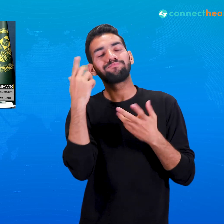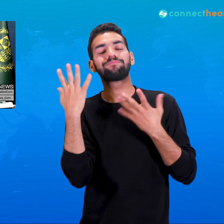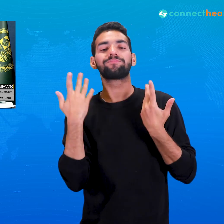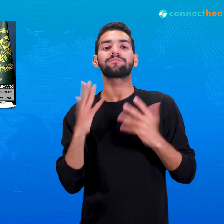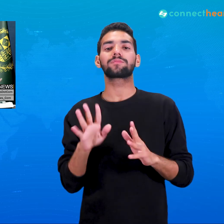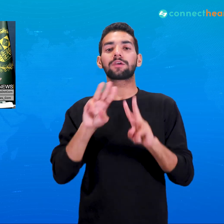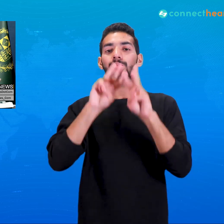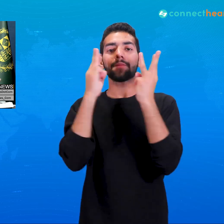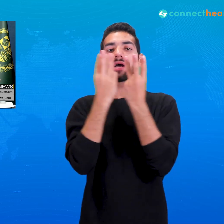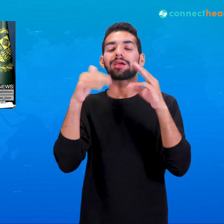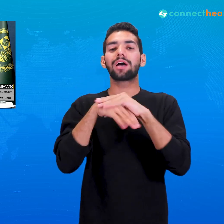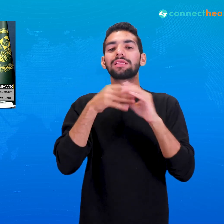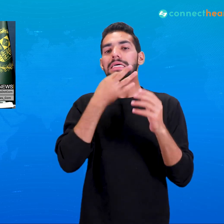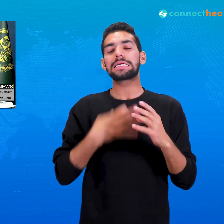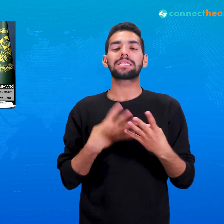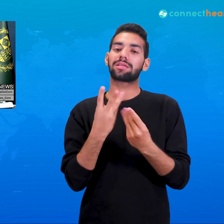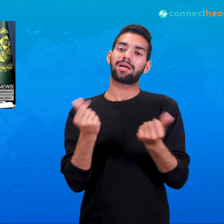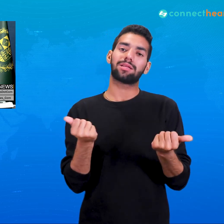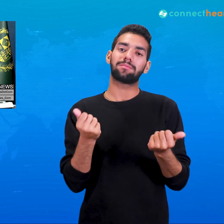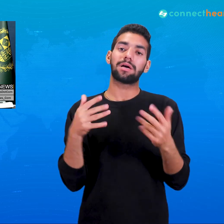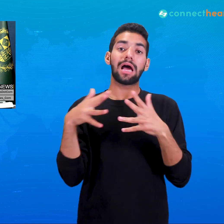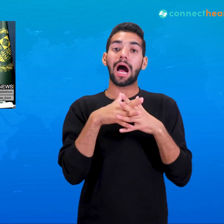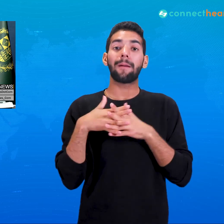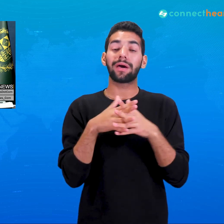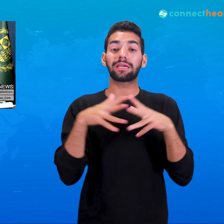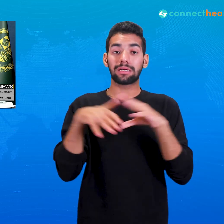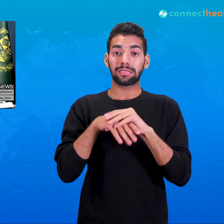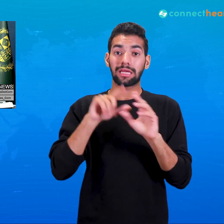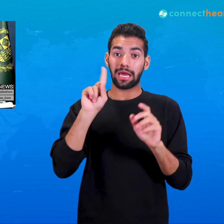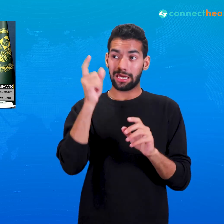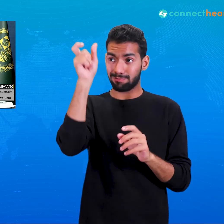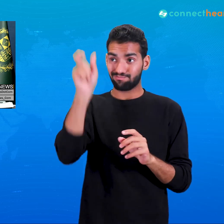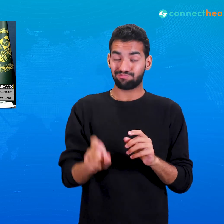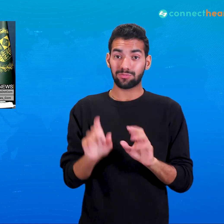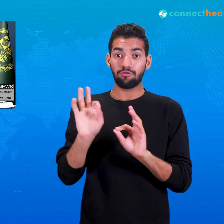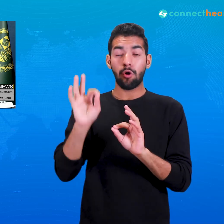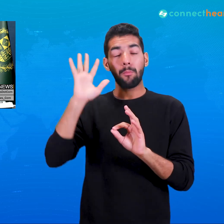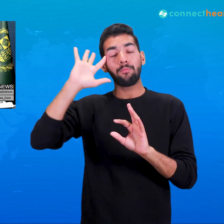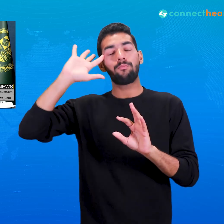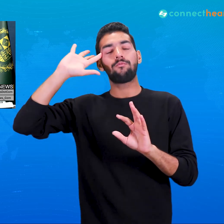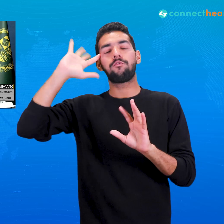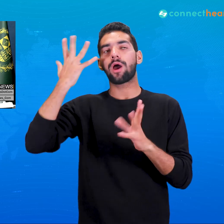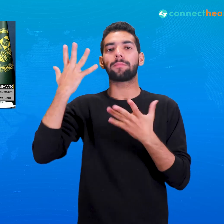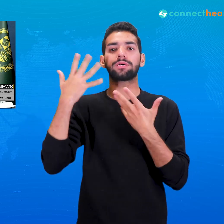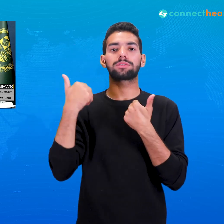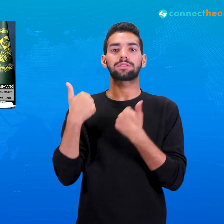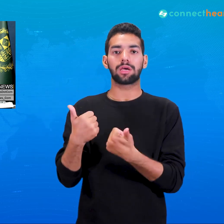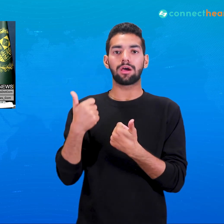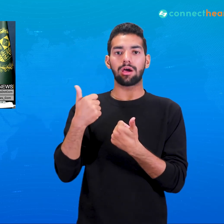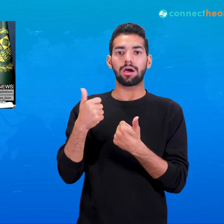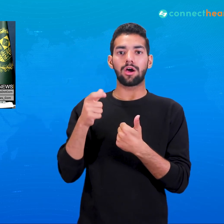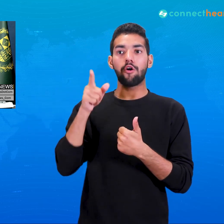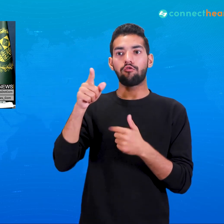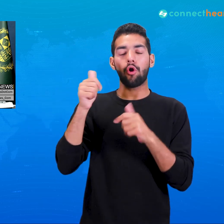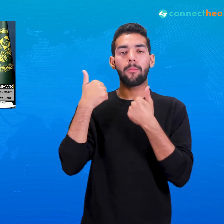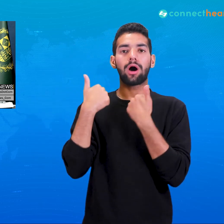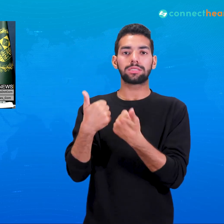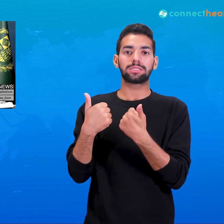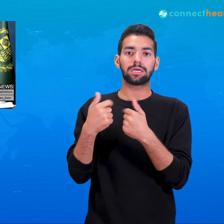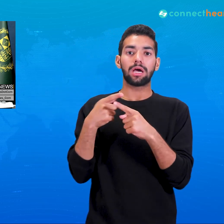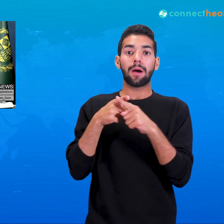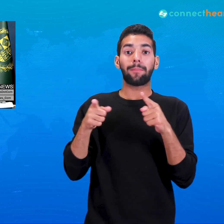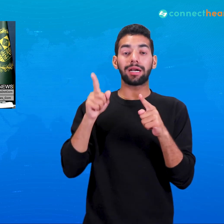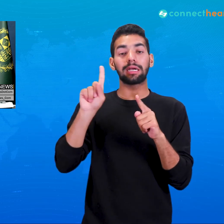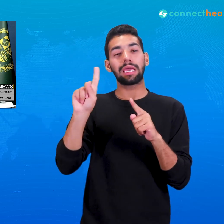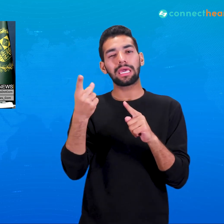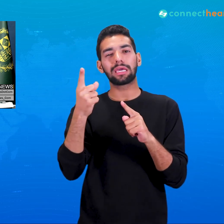معاشرے میں اب میرا کوئی جگہ نہیں ہے۔ امریکہ کے اندر ایک برنی میڈوف تھا، اس نے بہت بڑا معاشرے کے اندر اس کا نام